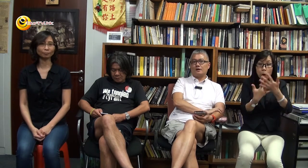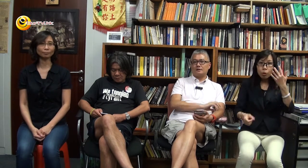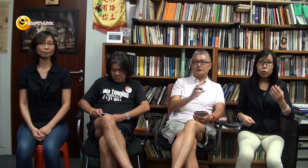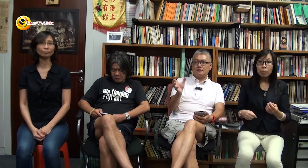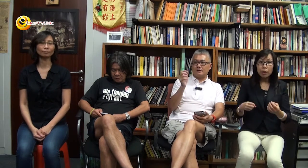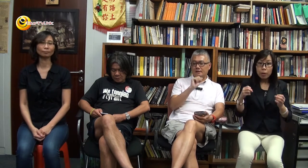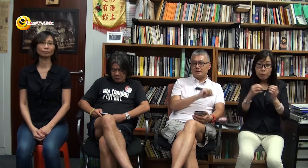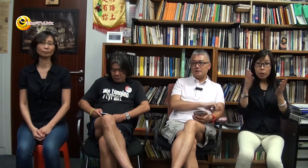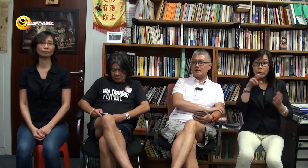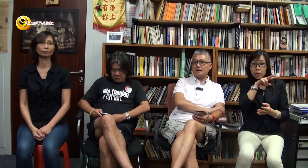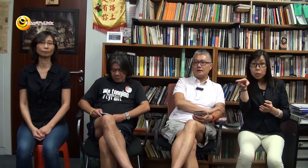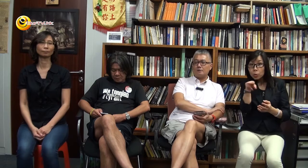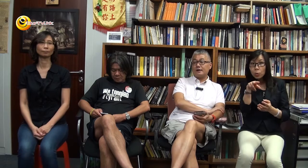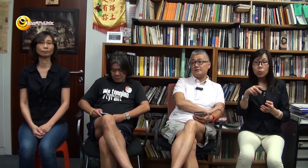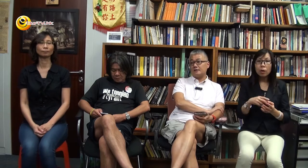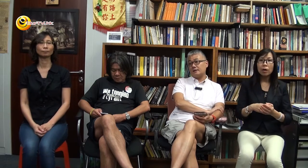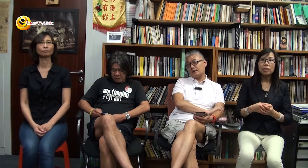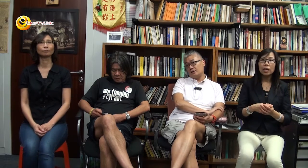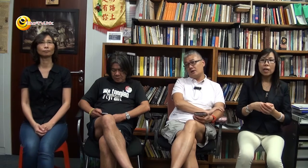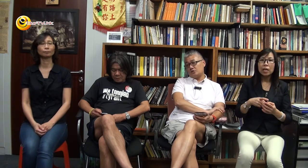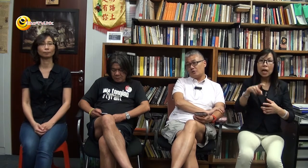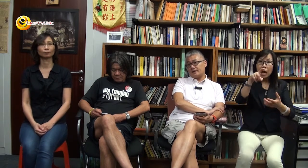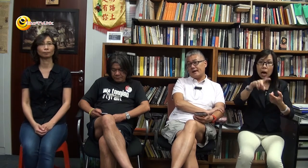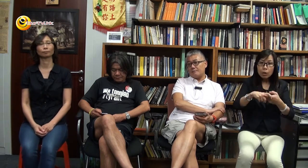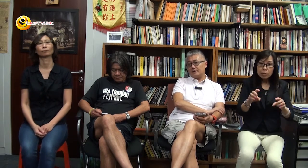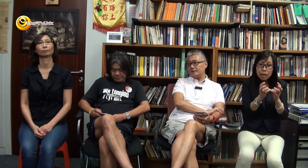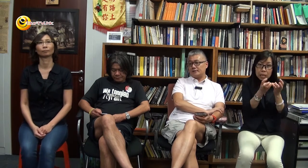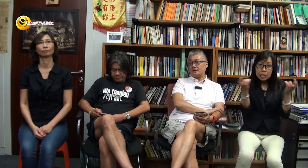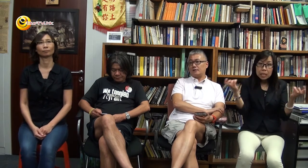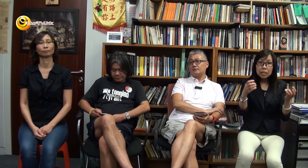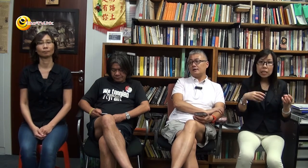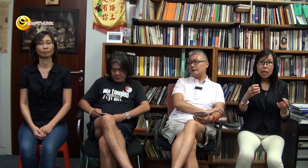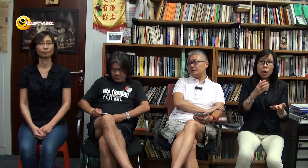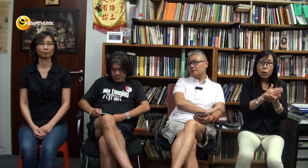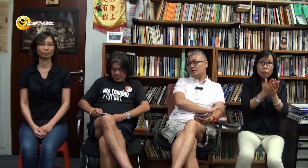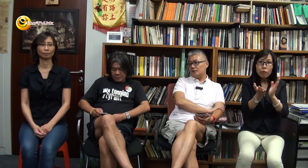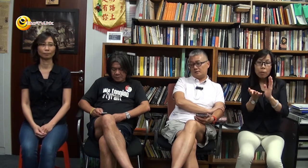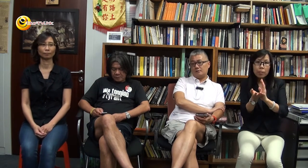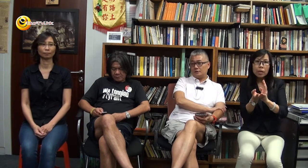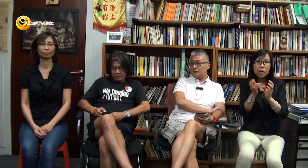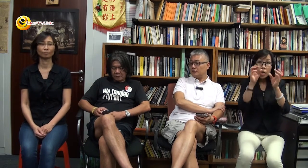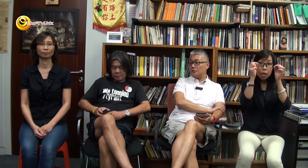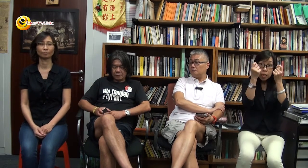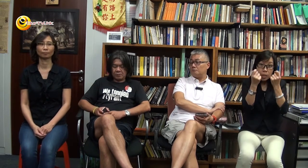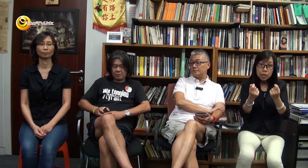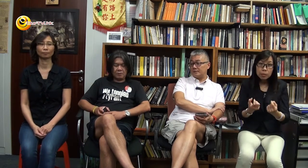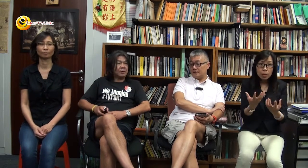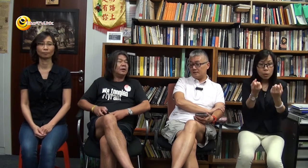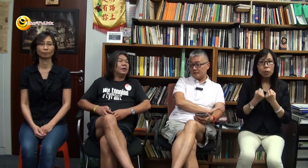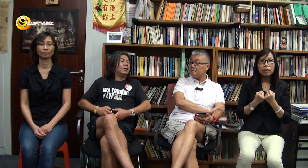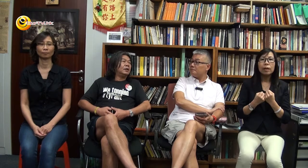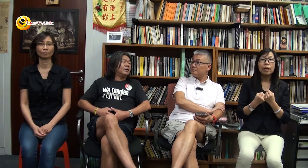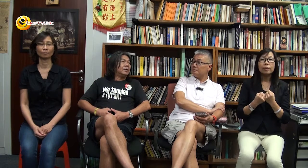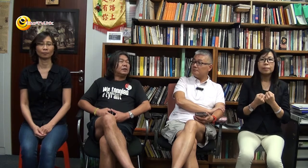原來咁多黑材料，原來人哋已經咧勾曬線啊，裝曬 app 啊，已經係攞曬你啲料，然之後你衰咗都唔